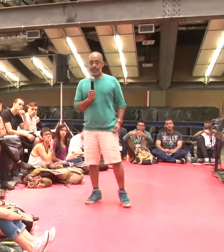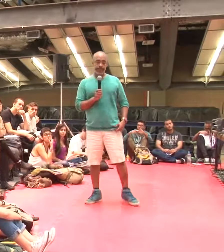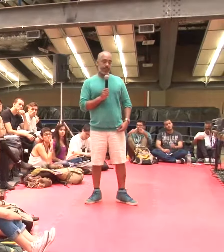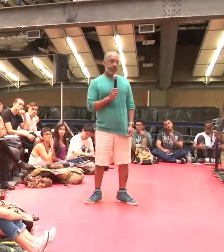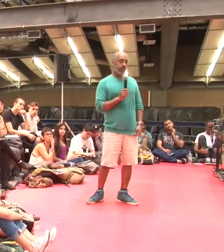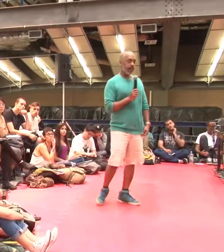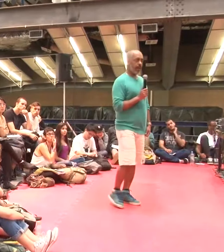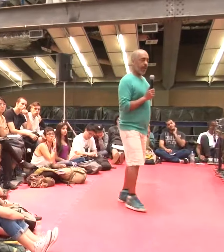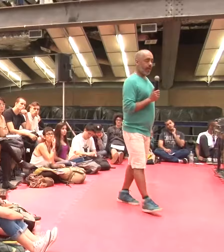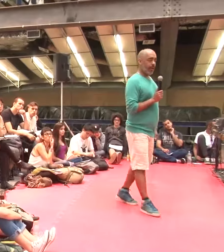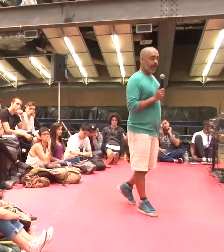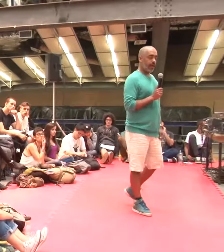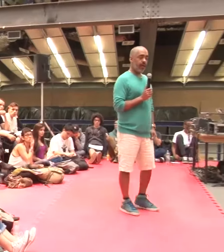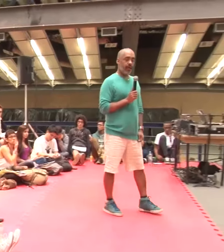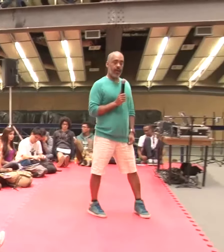pintor